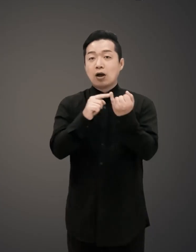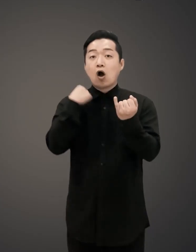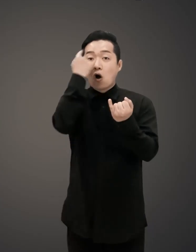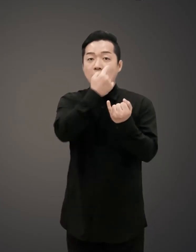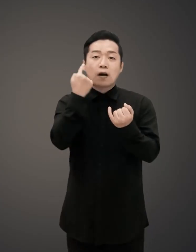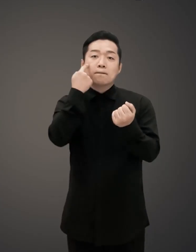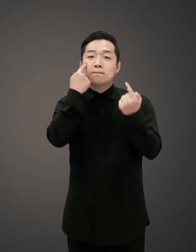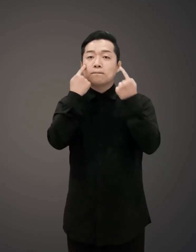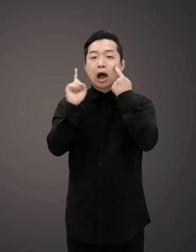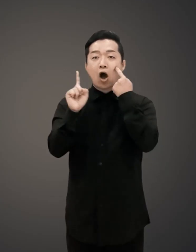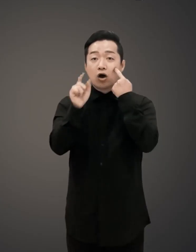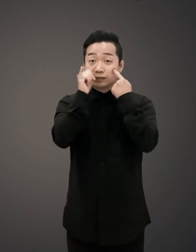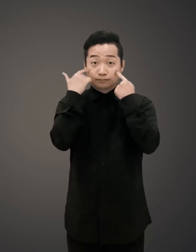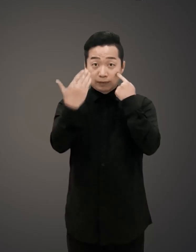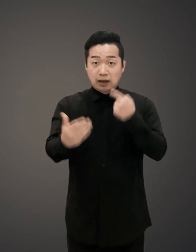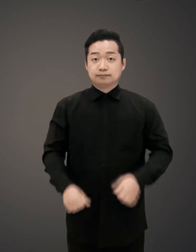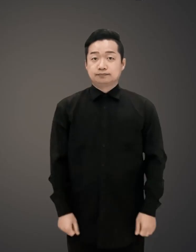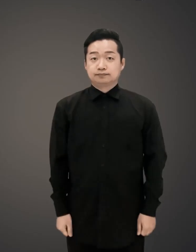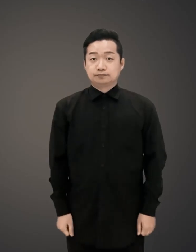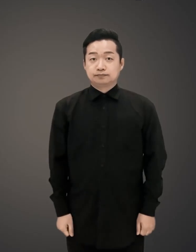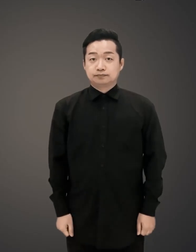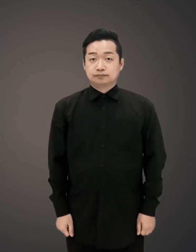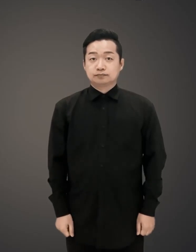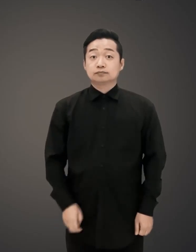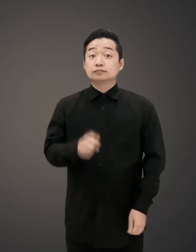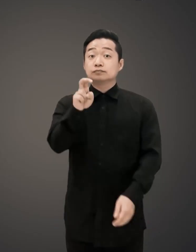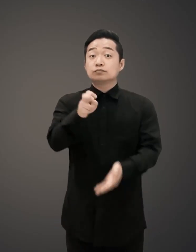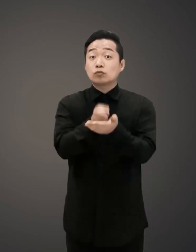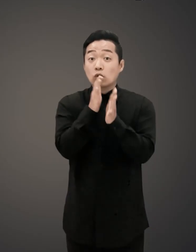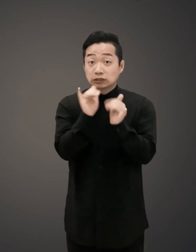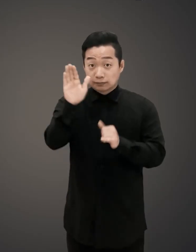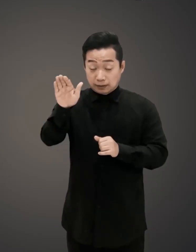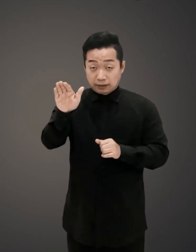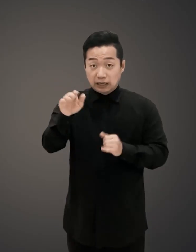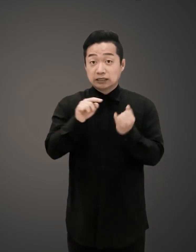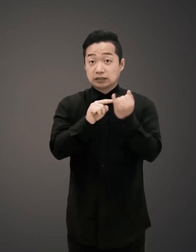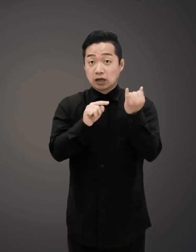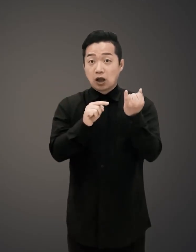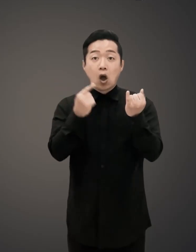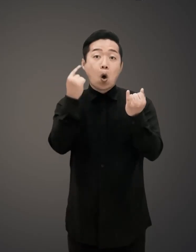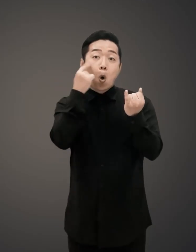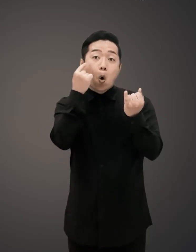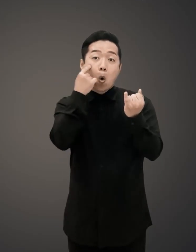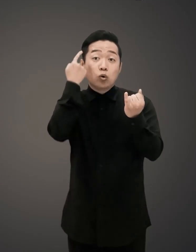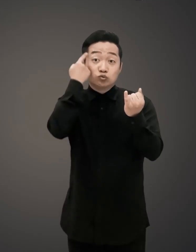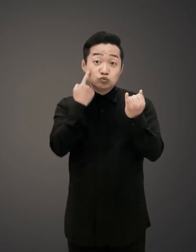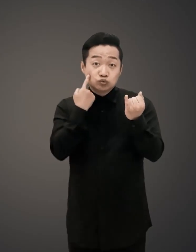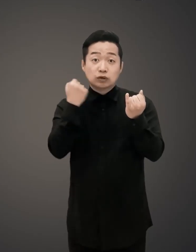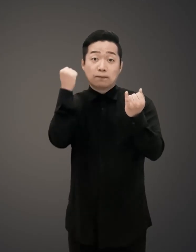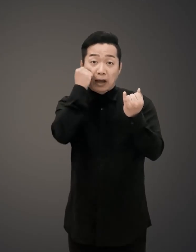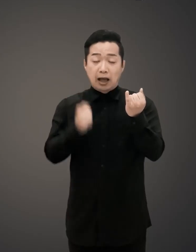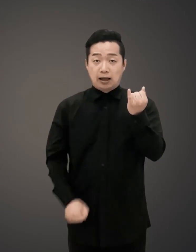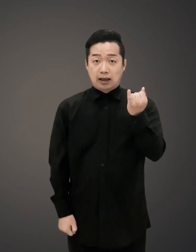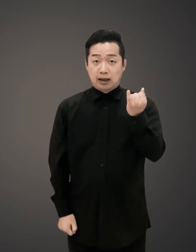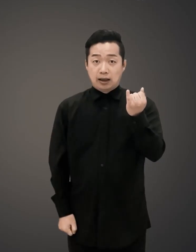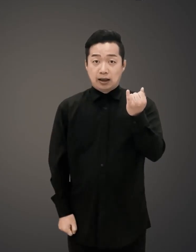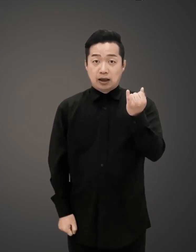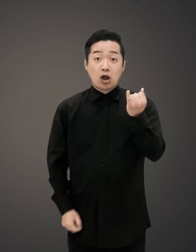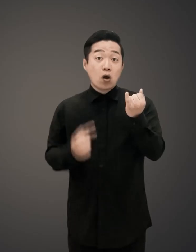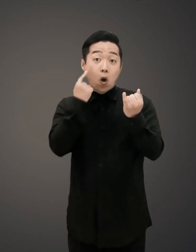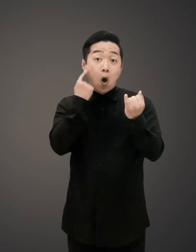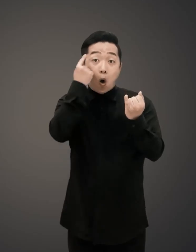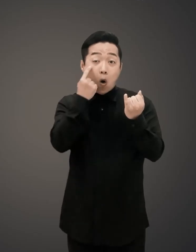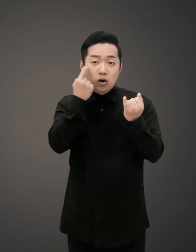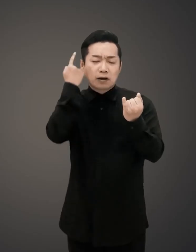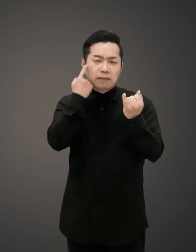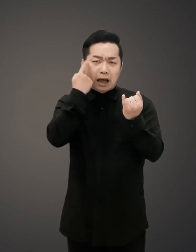상처가 얼굴 어디에 있었는지 물었다. 핀치 변호사님, 그녀의 오른쪽 눈이었습니다. 그녀의